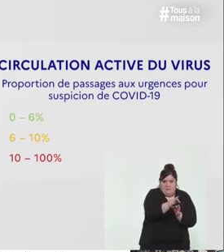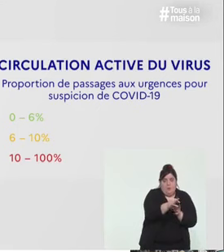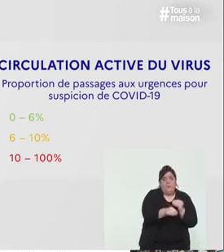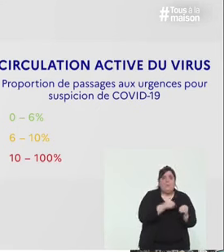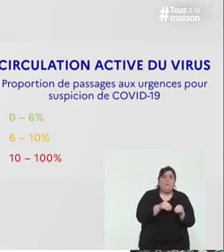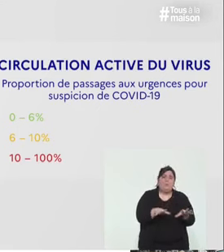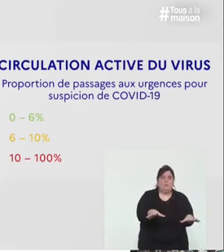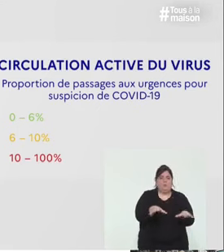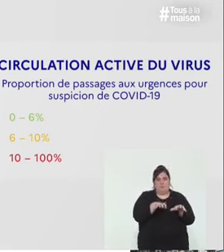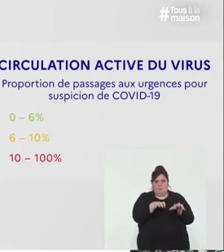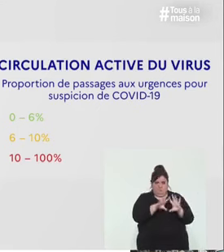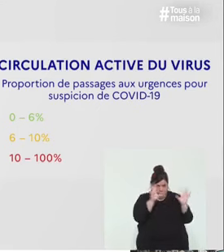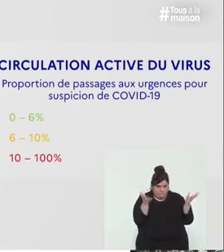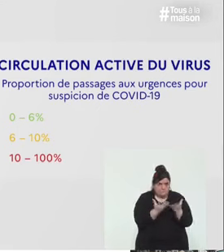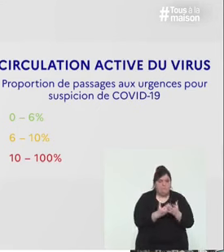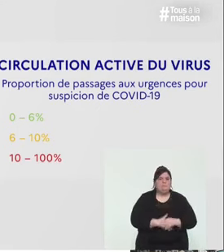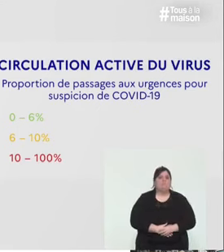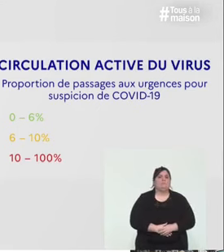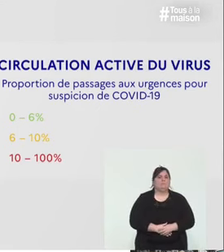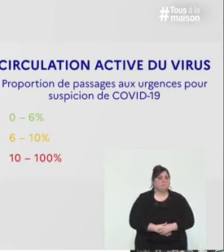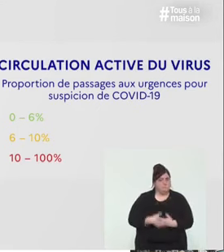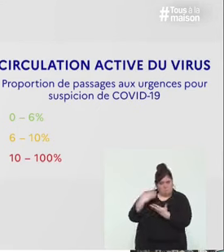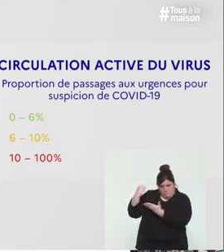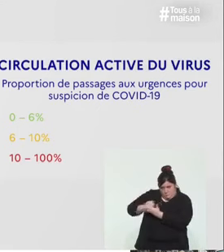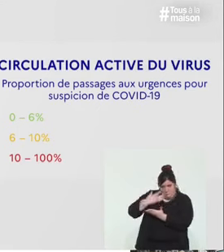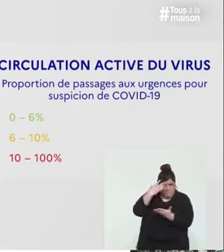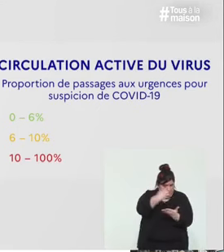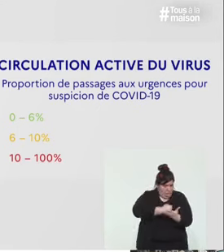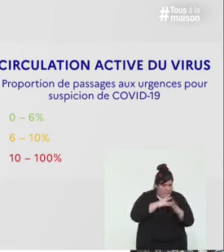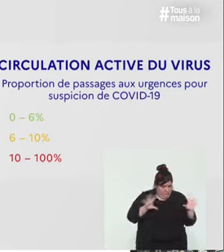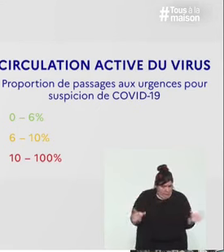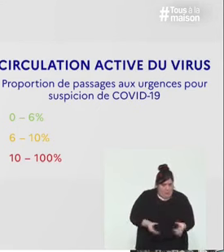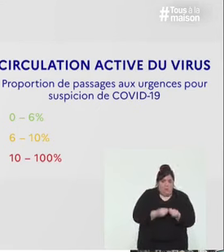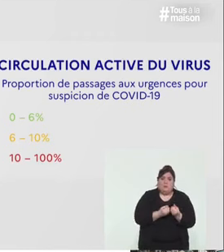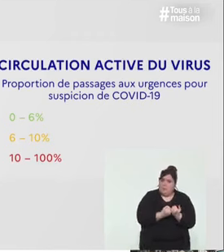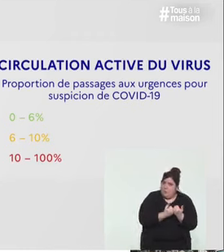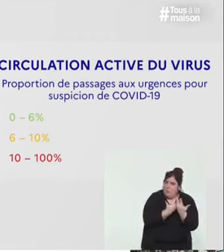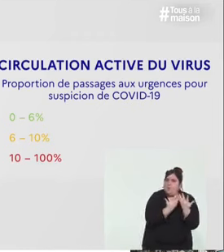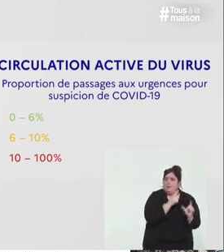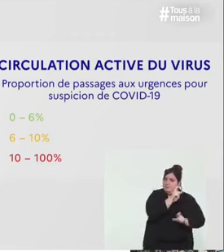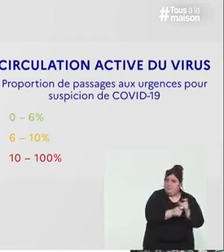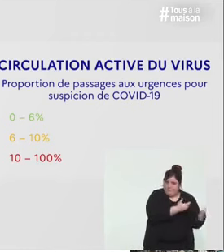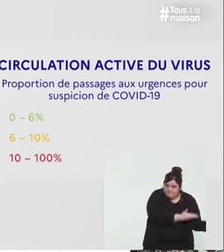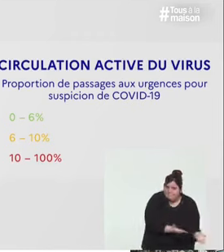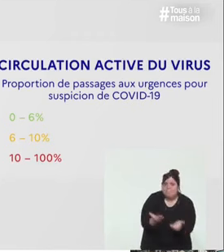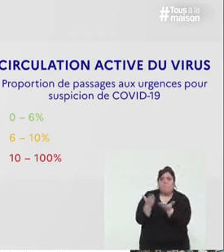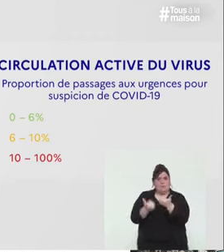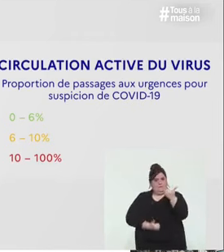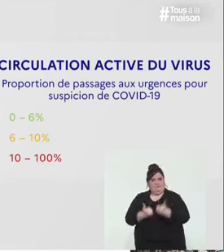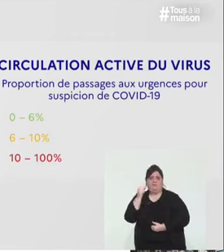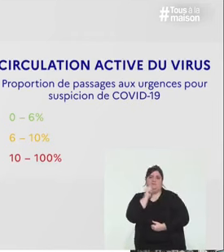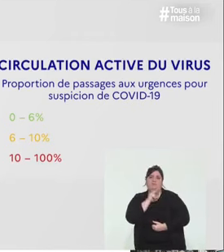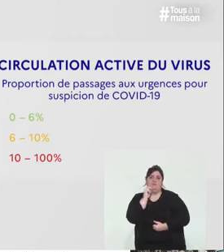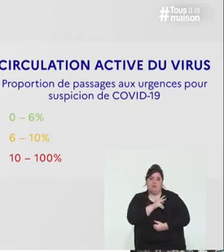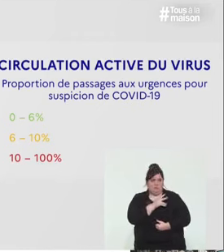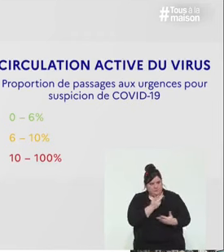Covid. Elle est construite à partir de données qui reflètent le nombre de personnes adressées dans les services d'urgence par leur médecin traitant, par leur